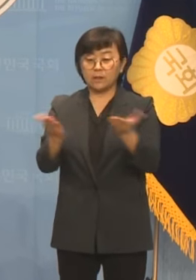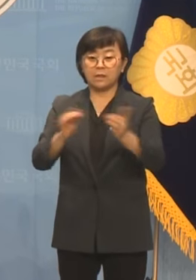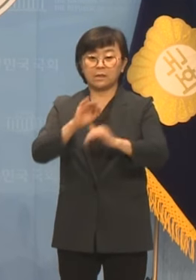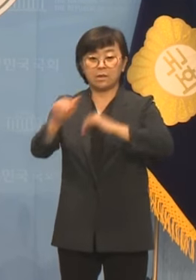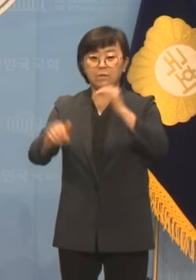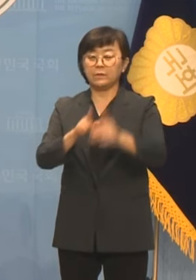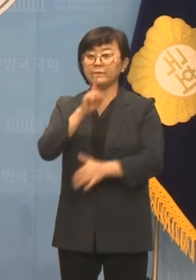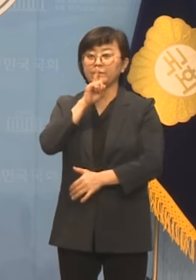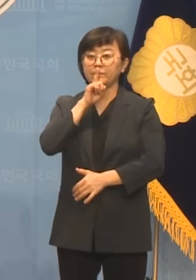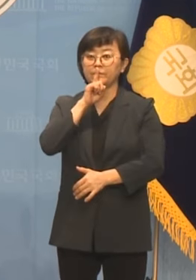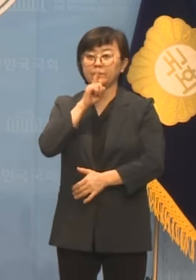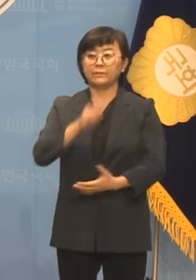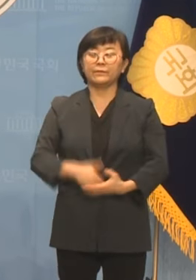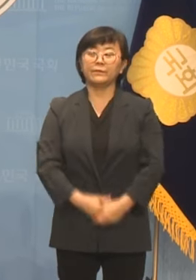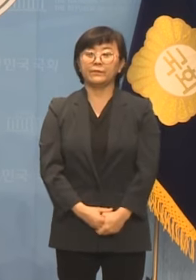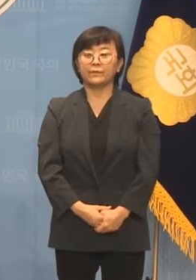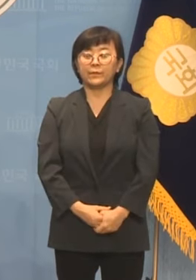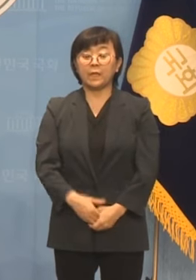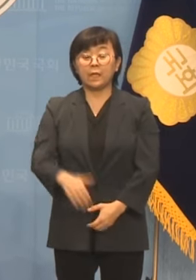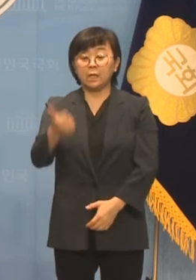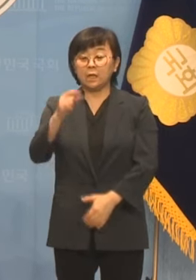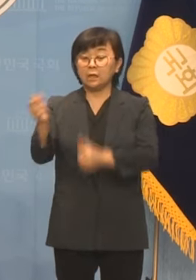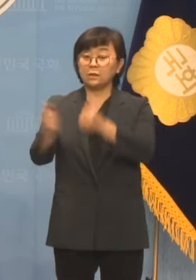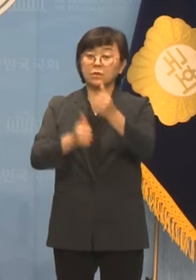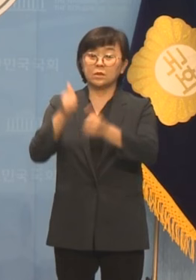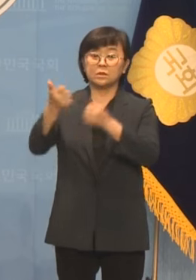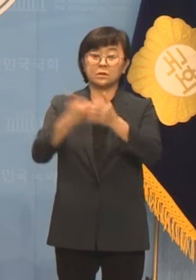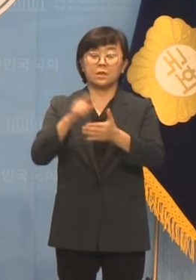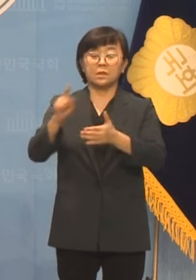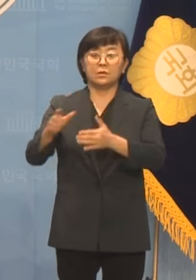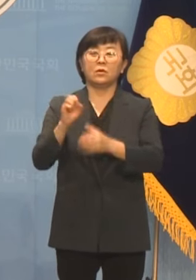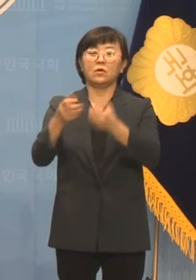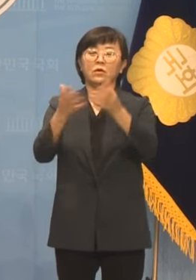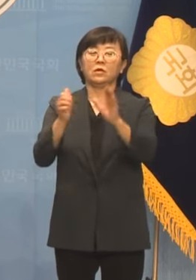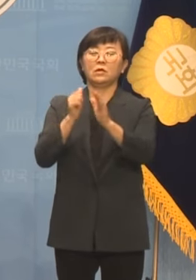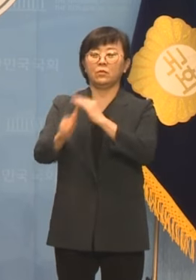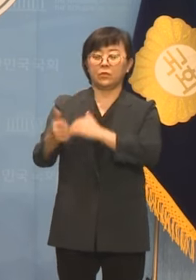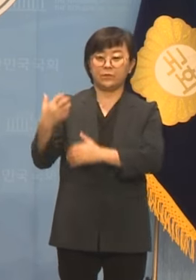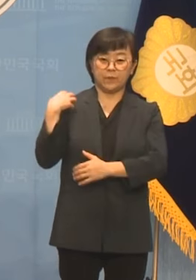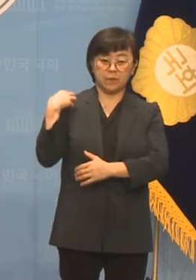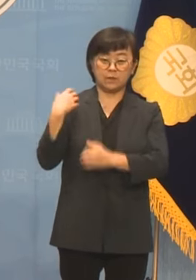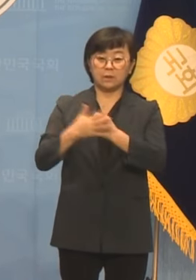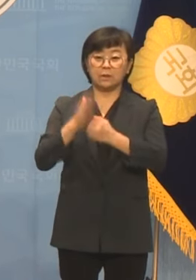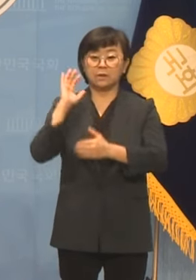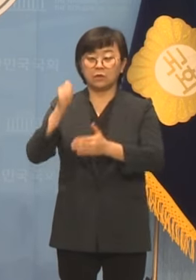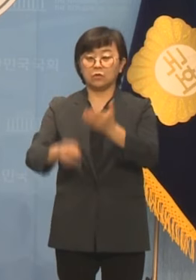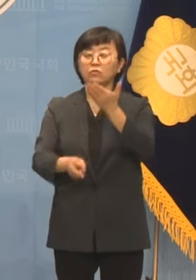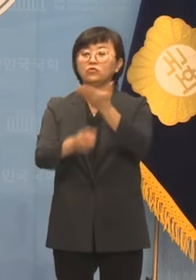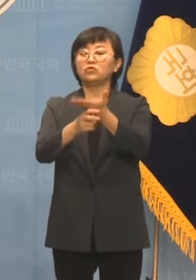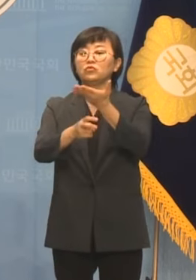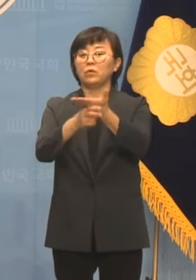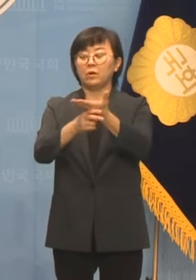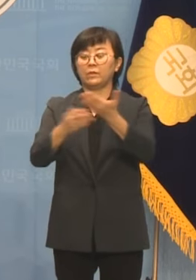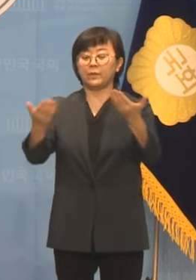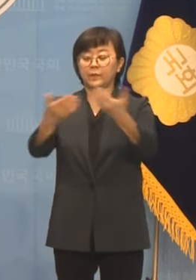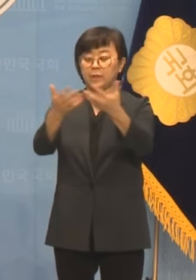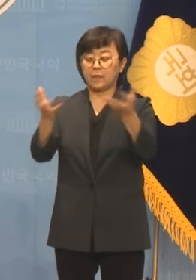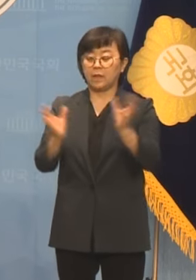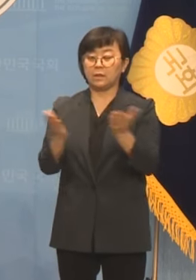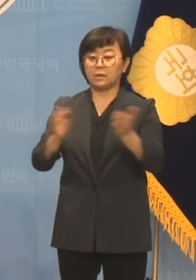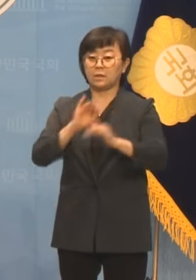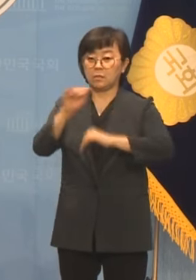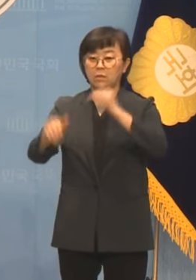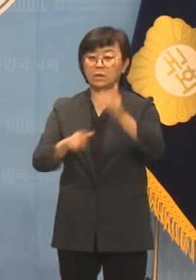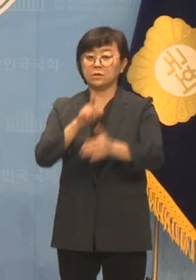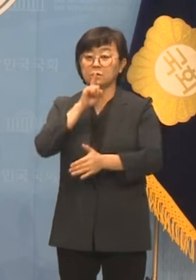침묵하고 있습니다 한동훈 위원장은 집권 여당의 대표로서 대통령의 불법적인 당무 개입에